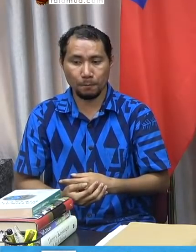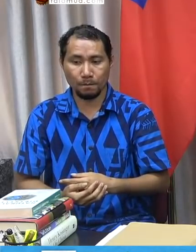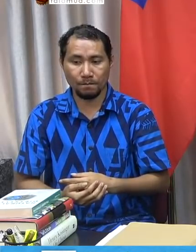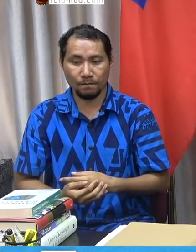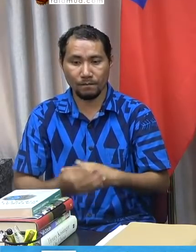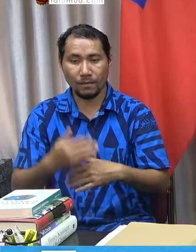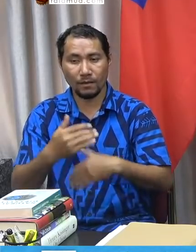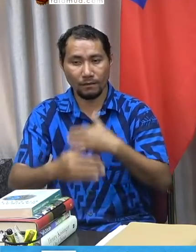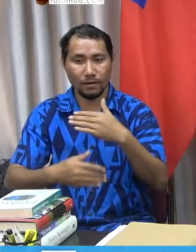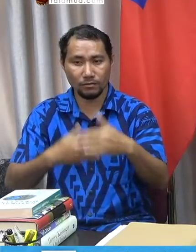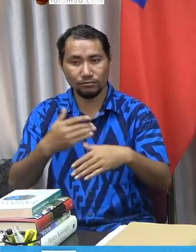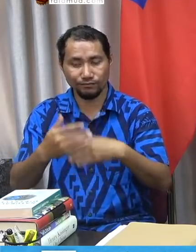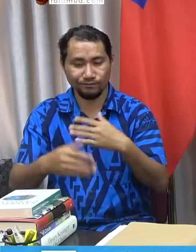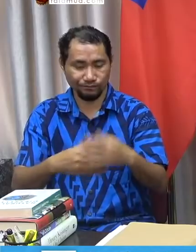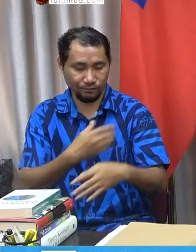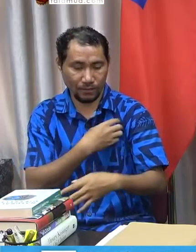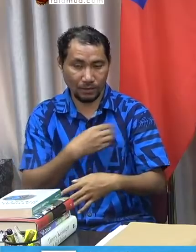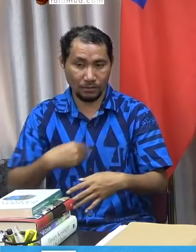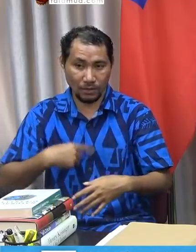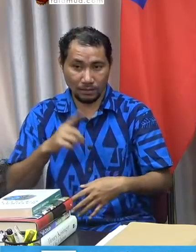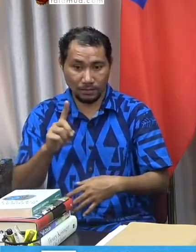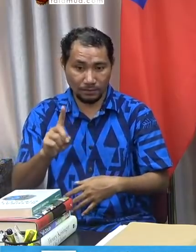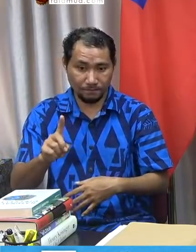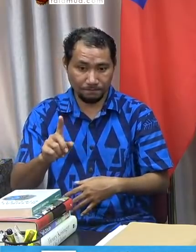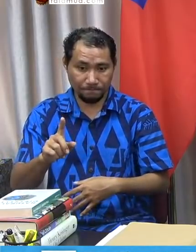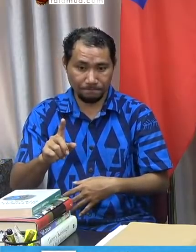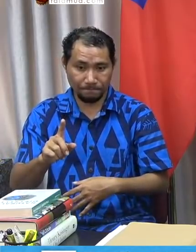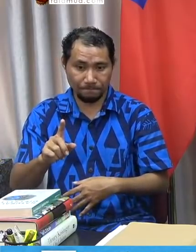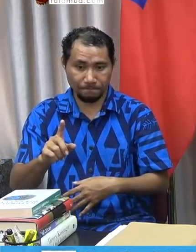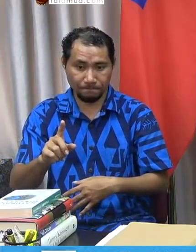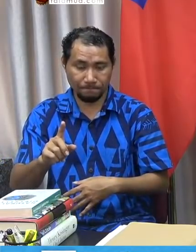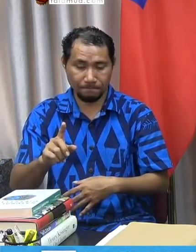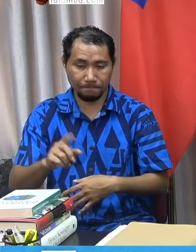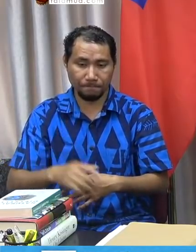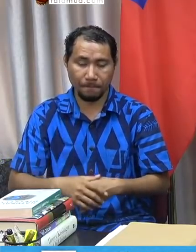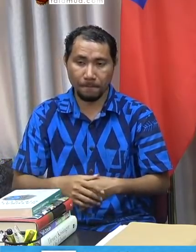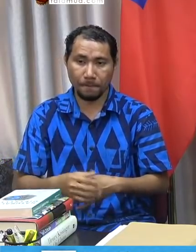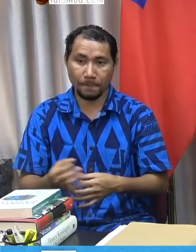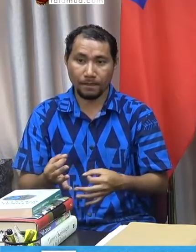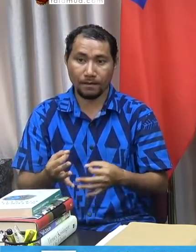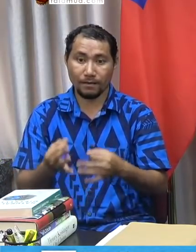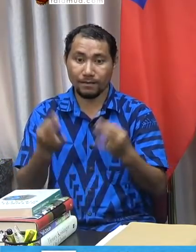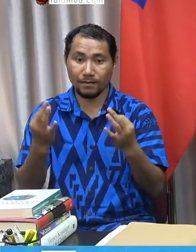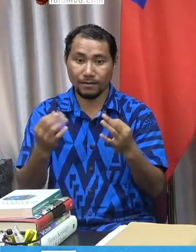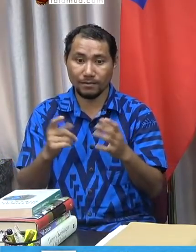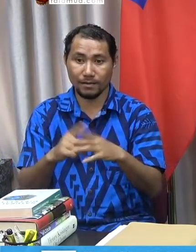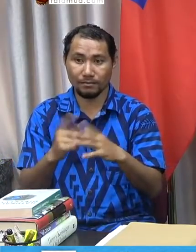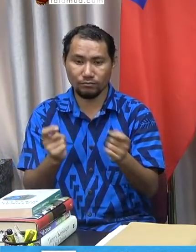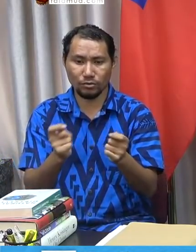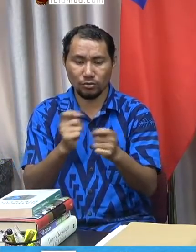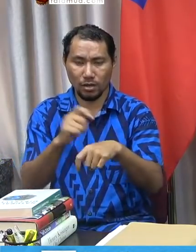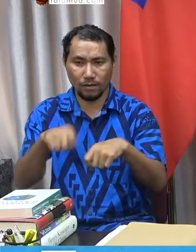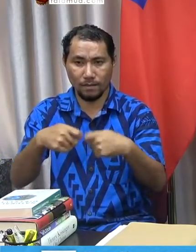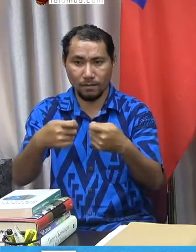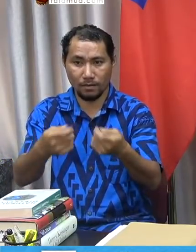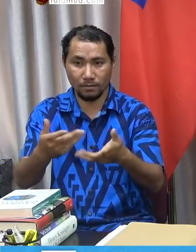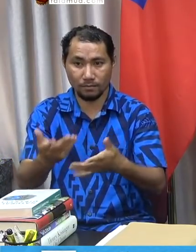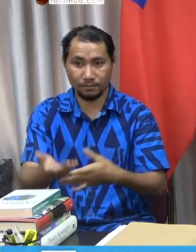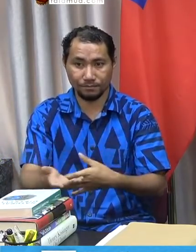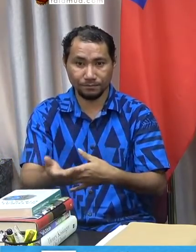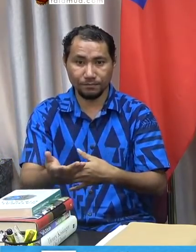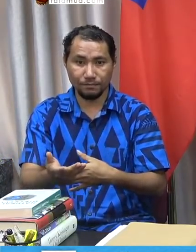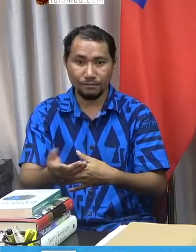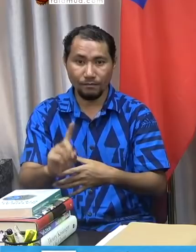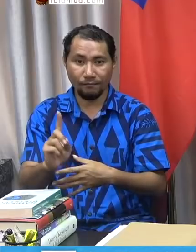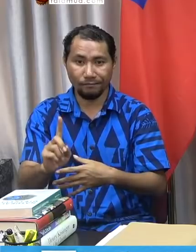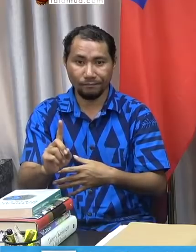iai ia le matangaruenga ai pe tai e le o iai le transitional provision lea i le